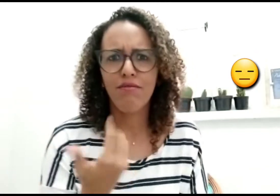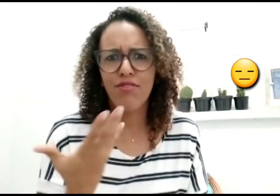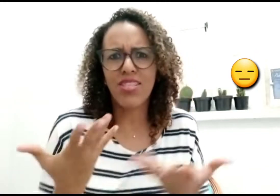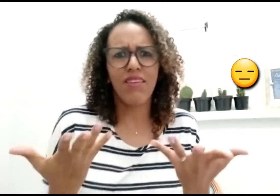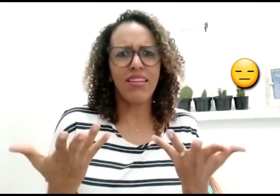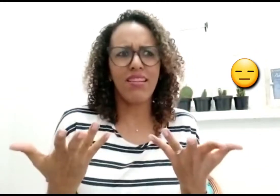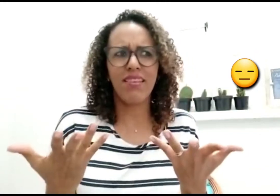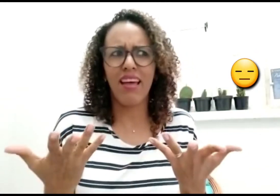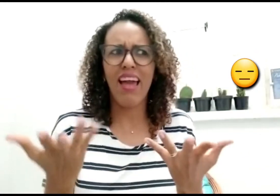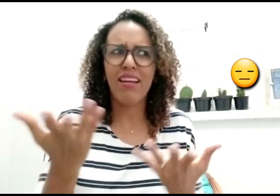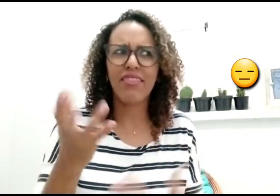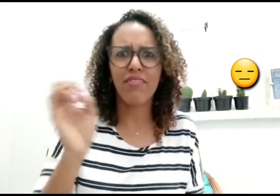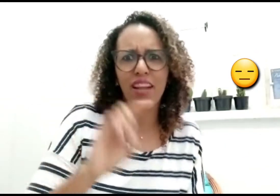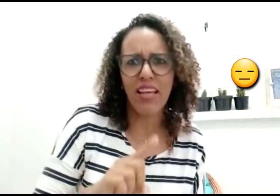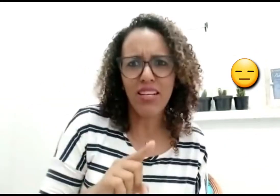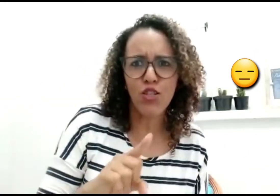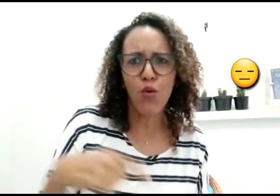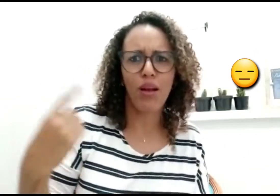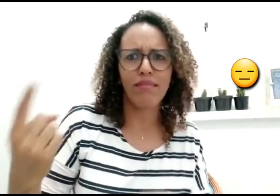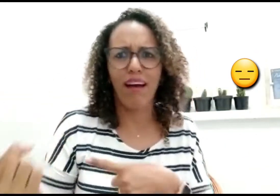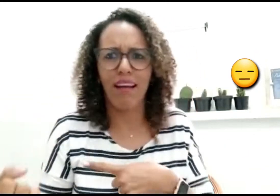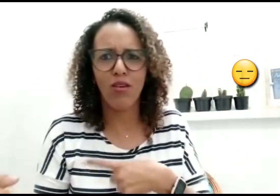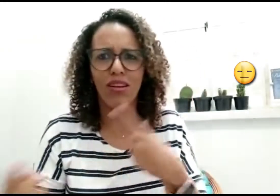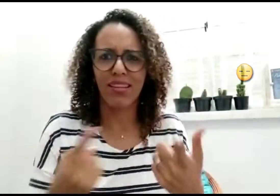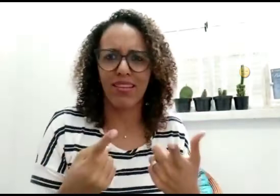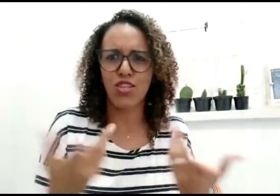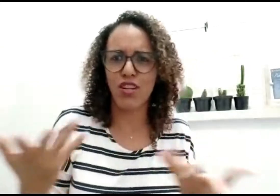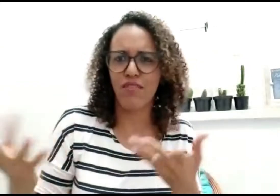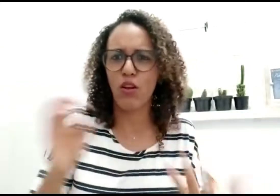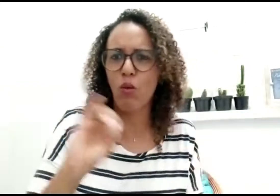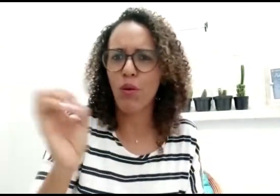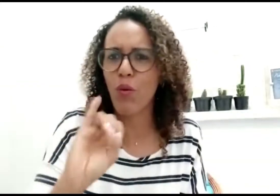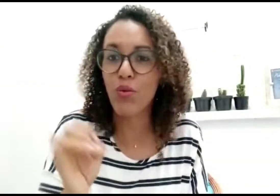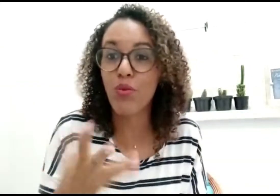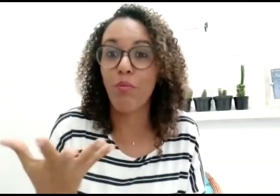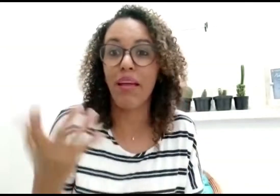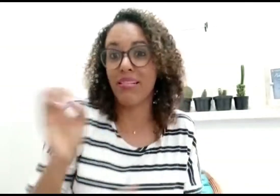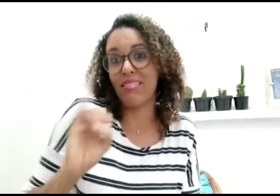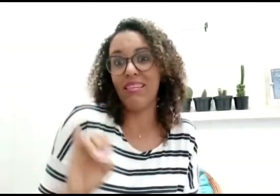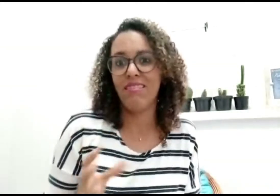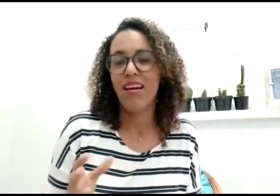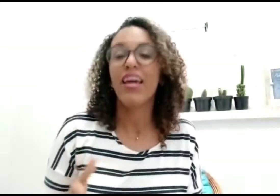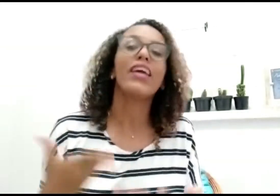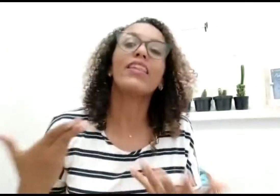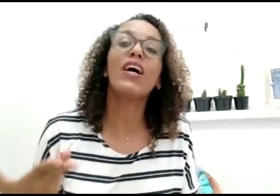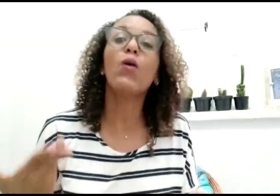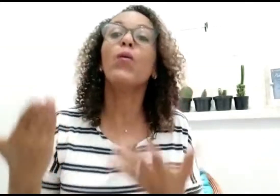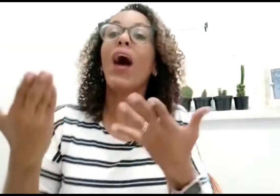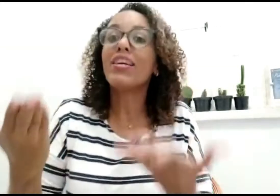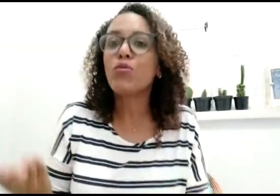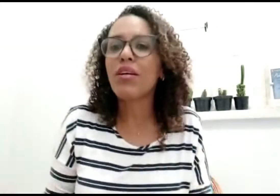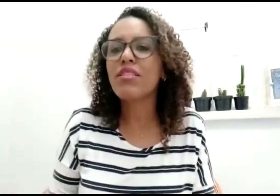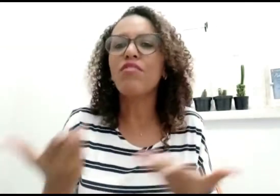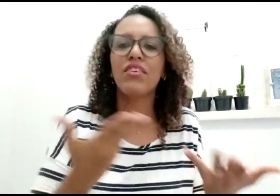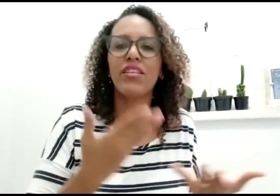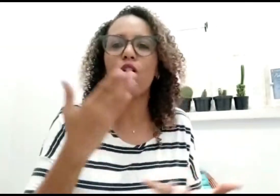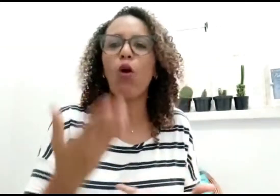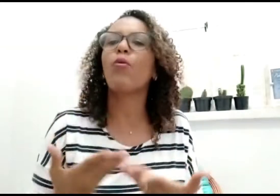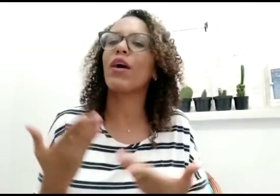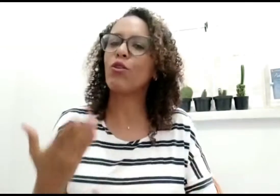você vai entender, ela tá feliz ou ela tá alegre, ou ela tá triste, ela falou comigo: oi, tudo bem, assim. Então, a expressão facial e corporal é todo